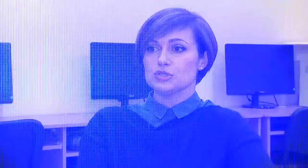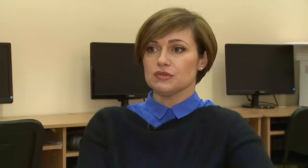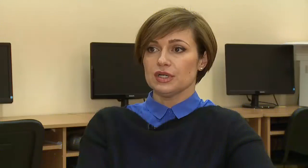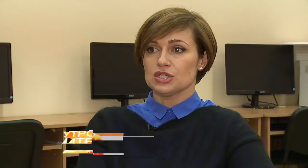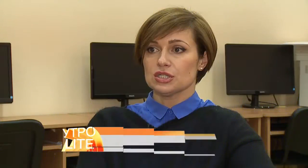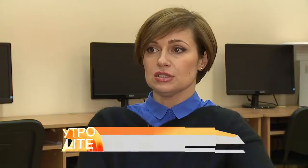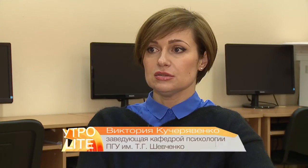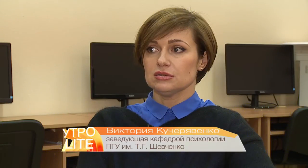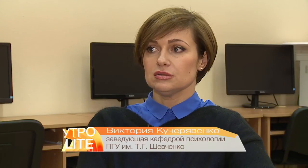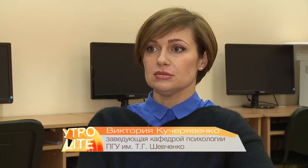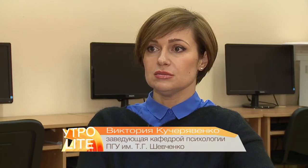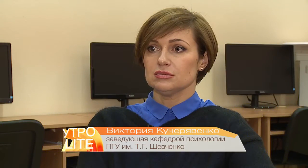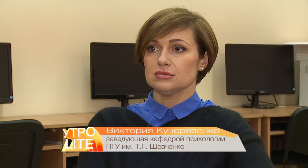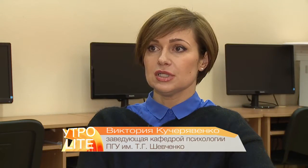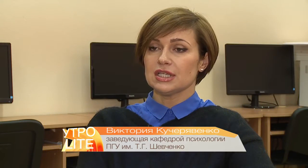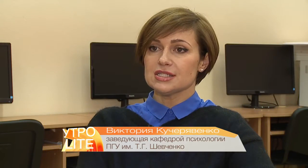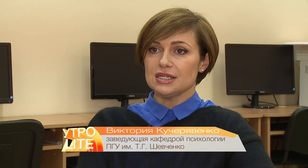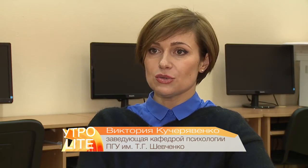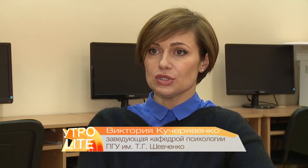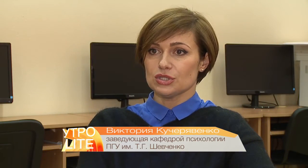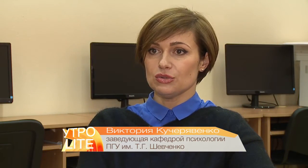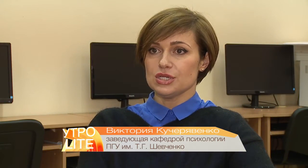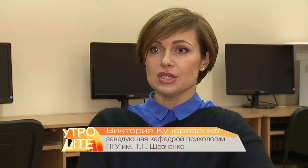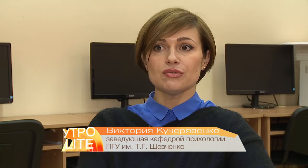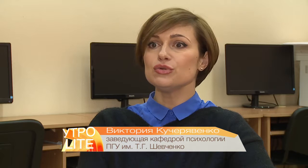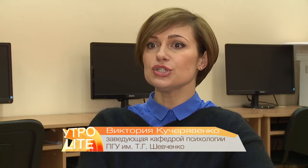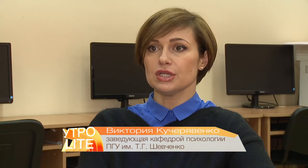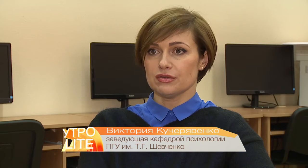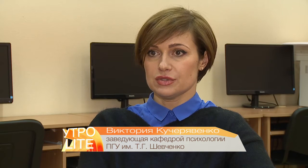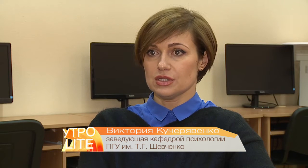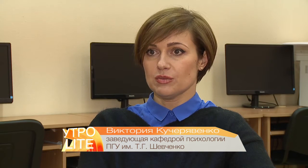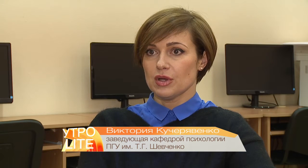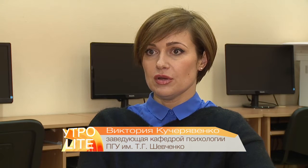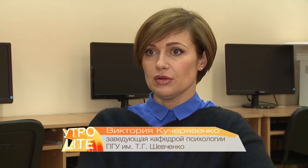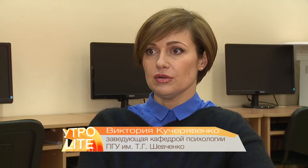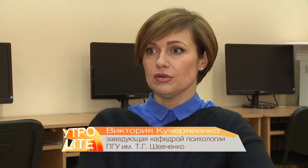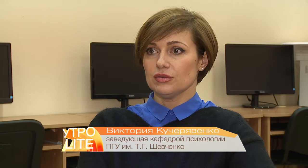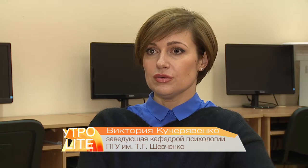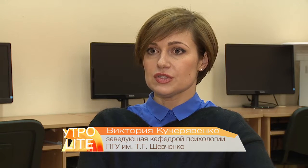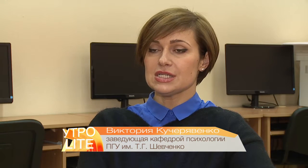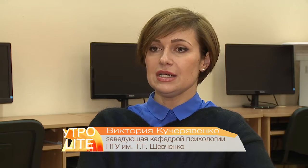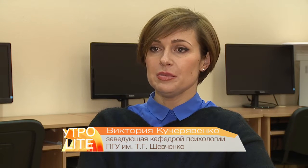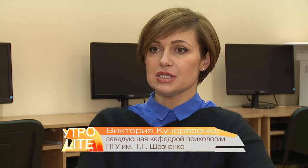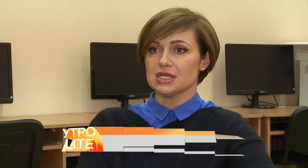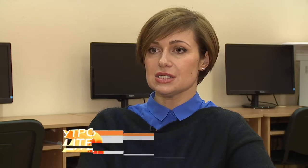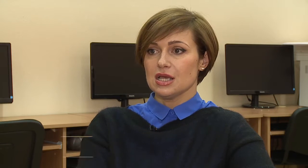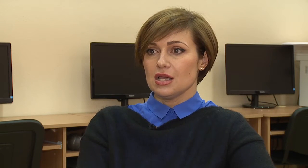Общество, конечно, как-то изолирует этих людей. Они не включены в целом в социальный процесс. И